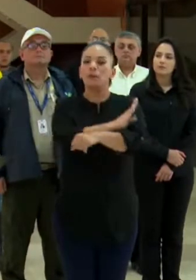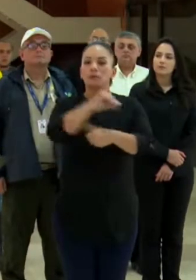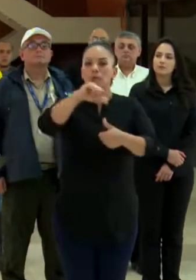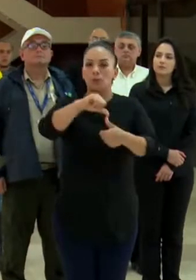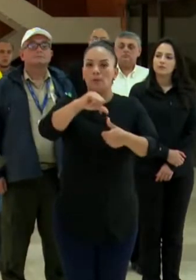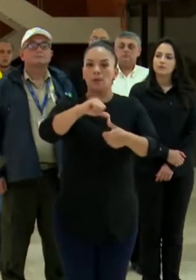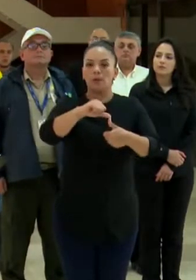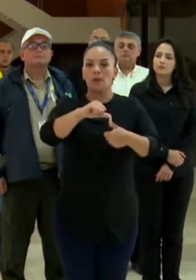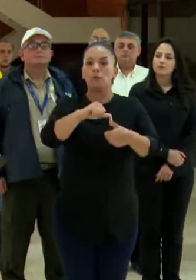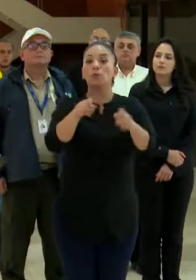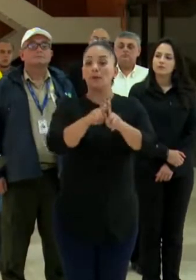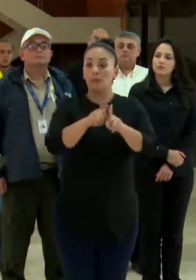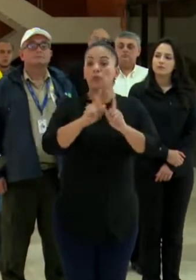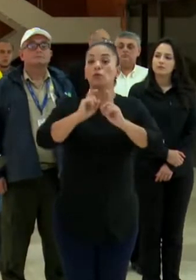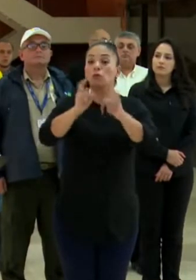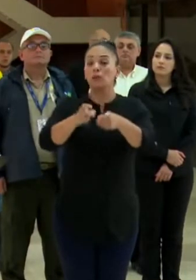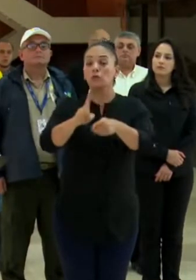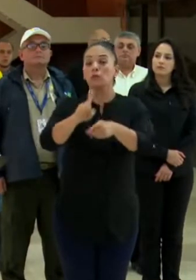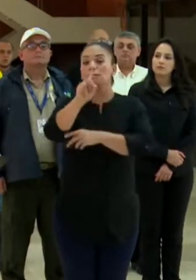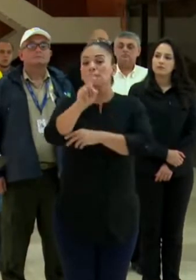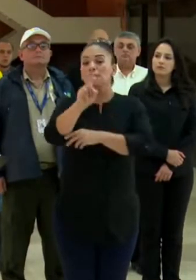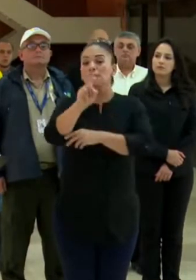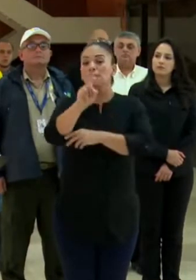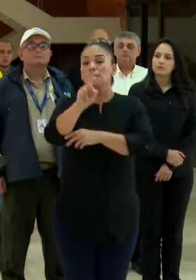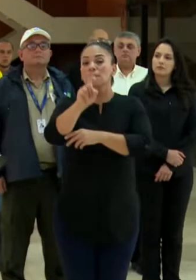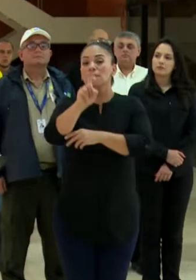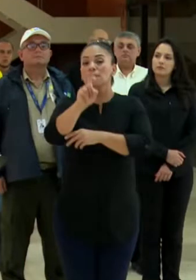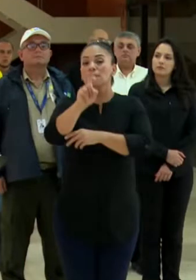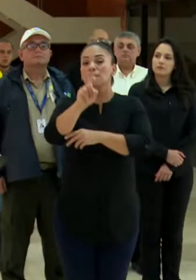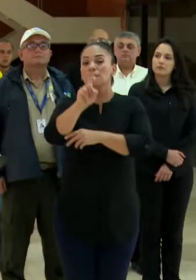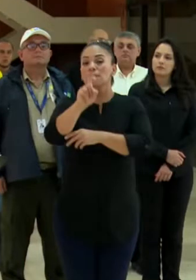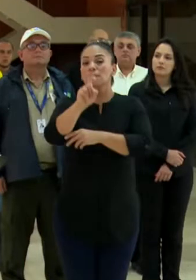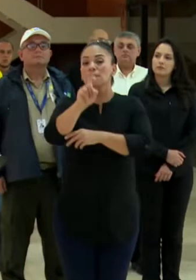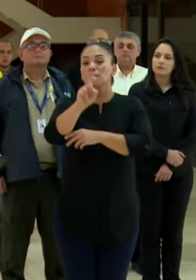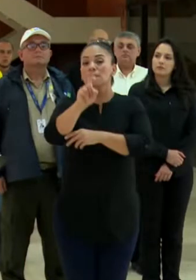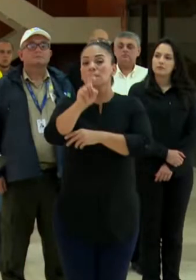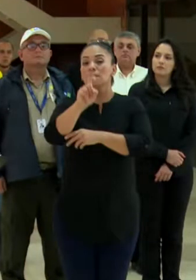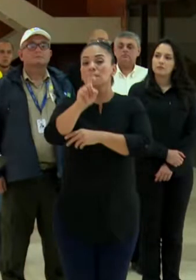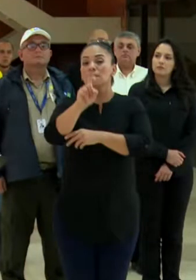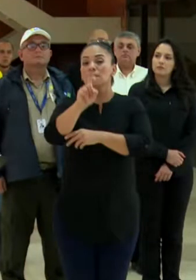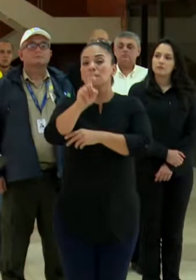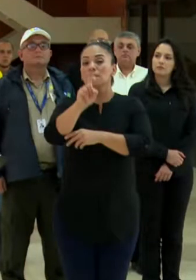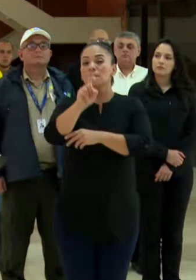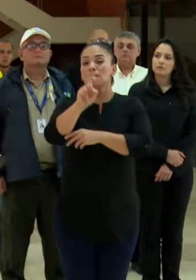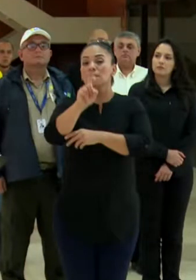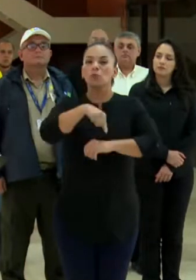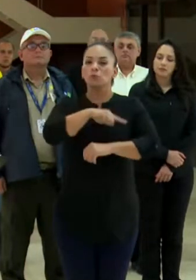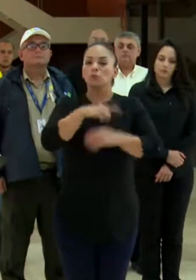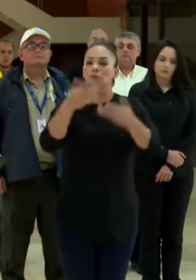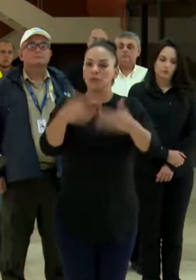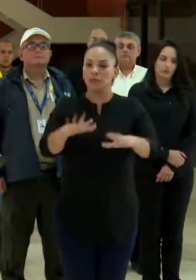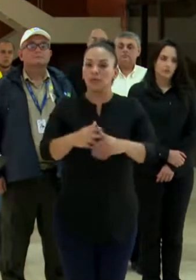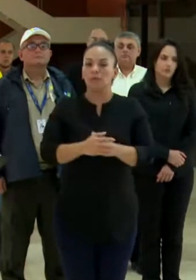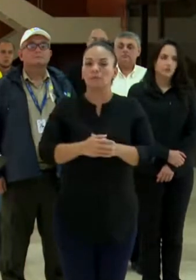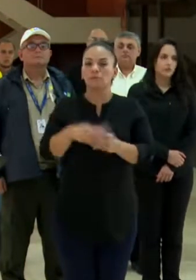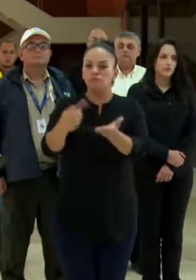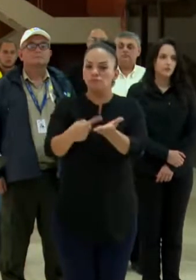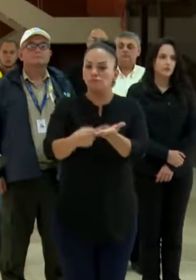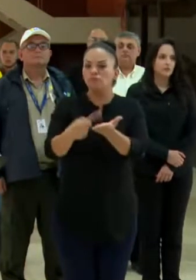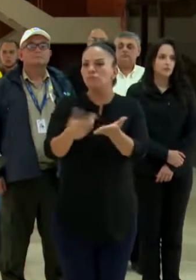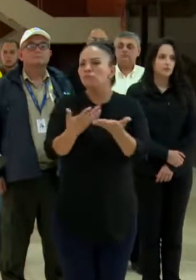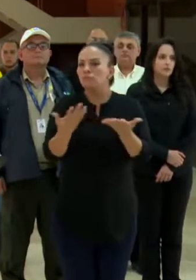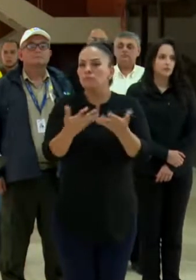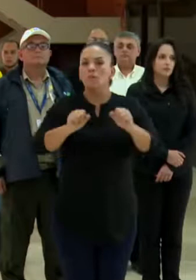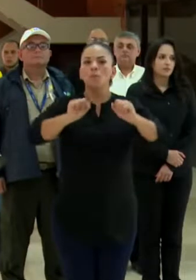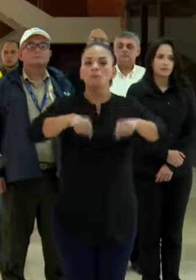nos está dando 161 millones de donación y hemos discutido la